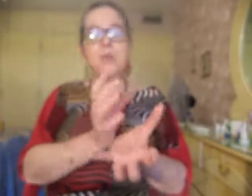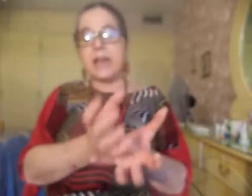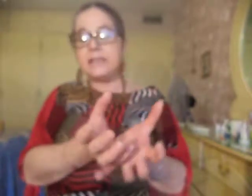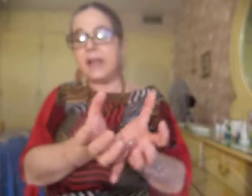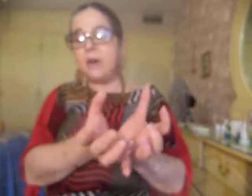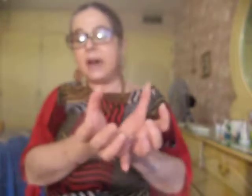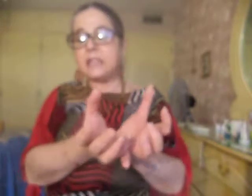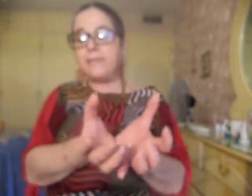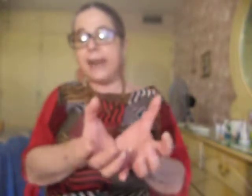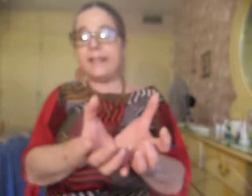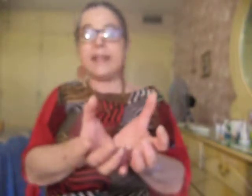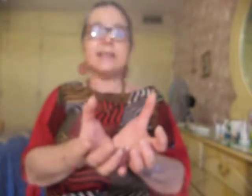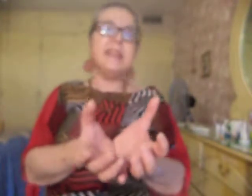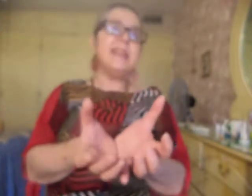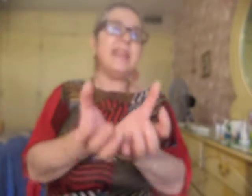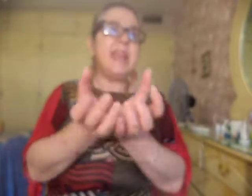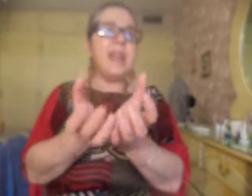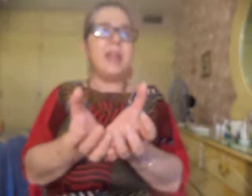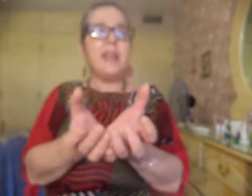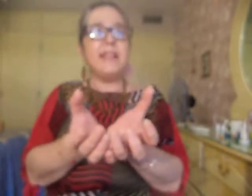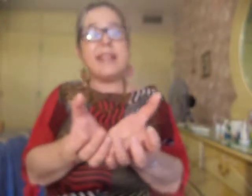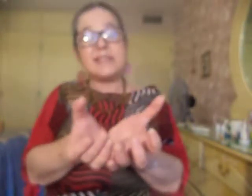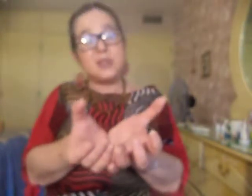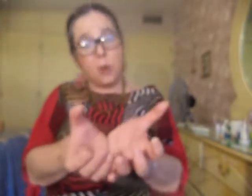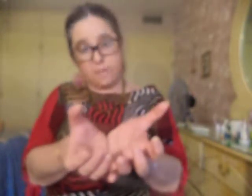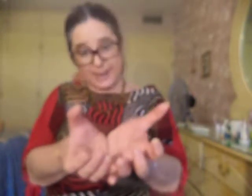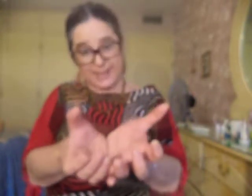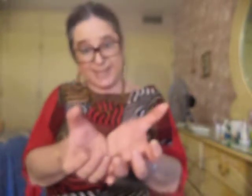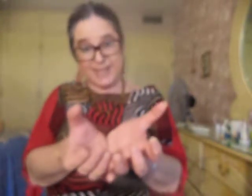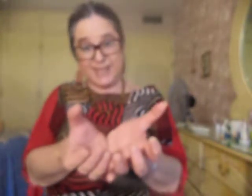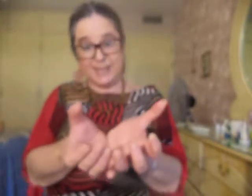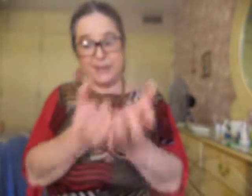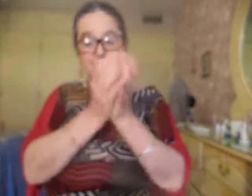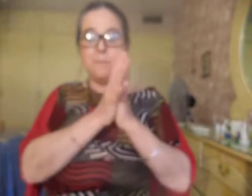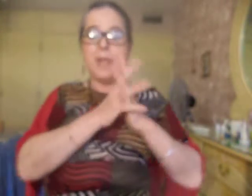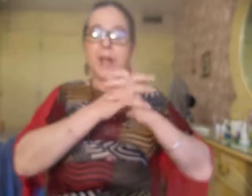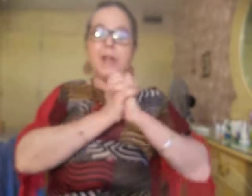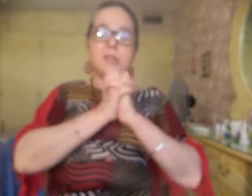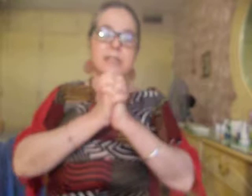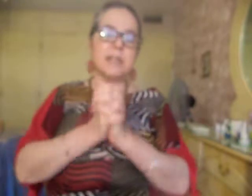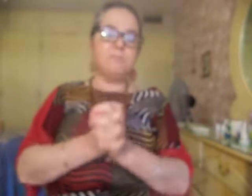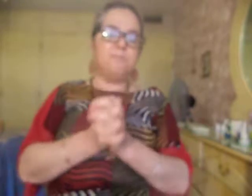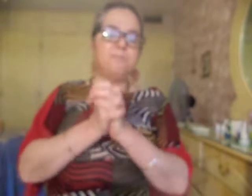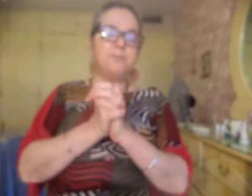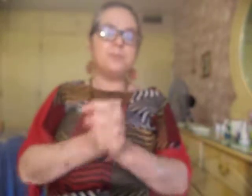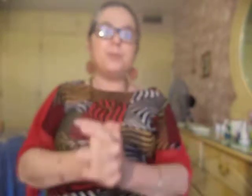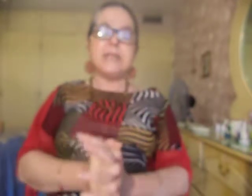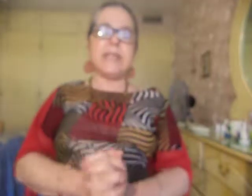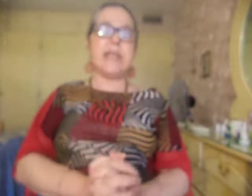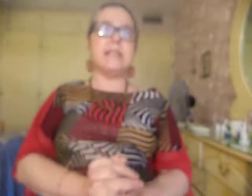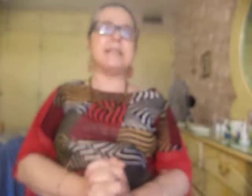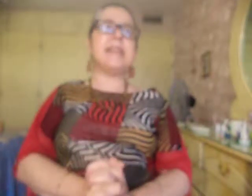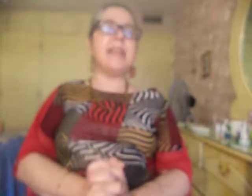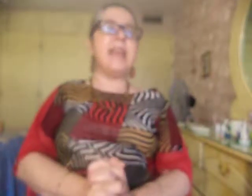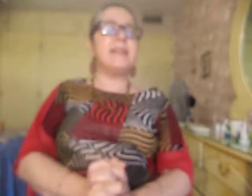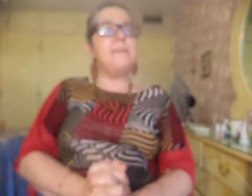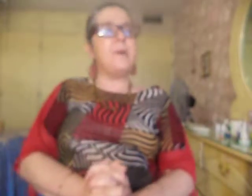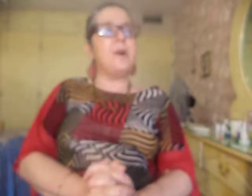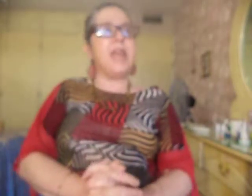verduras de hojas verdes y de sopas, ¿no? Entonces, pues hasta aquí, espero que